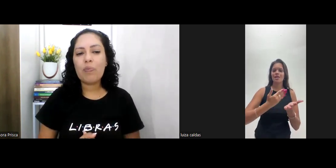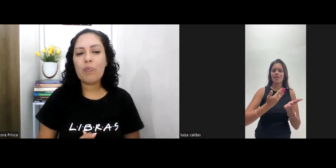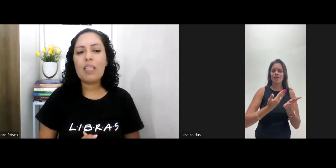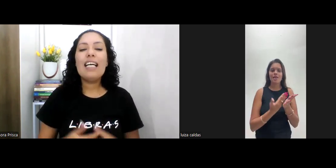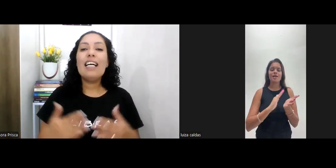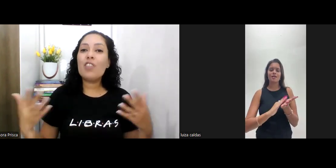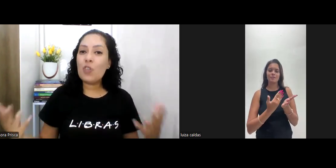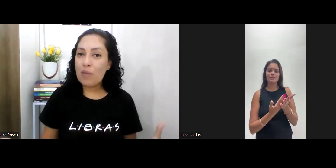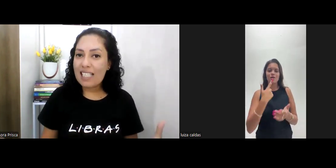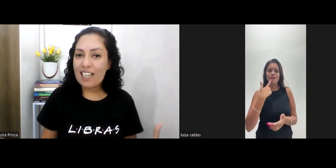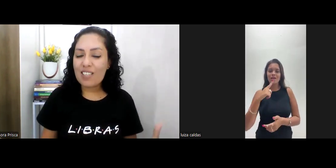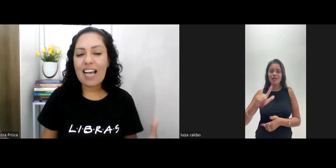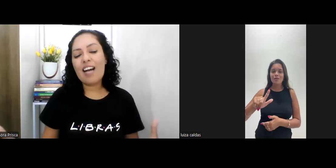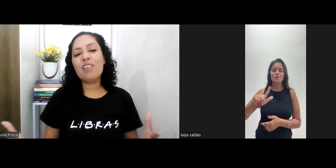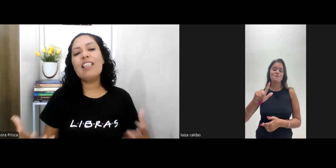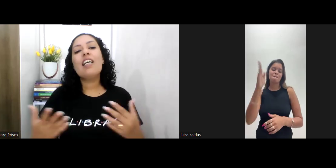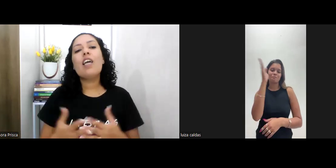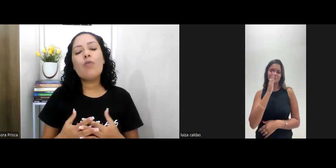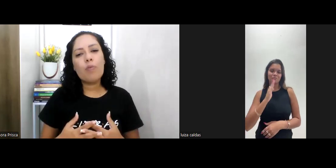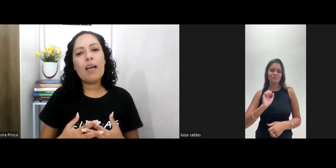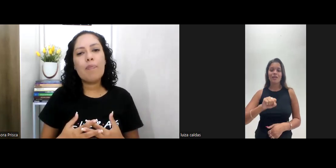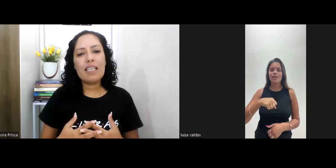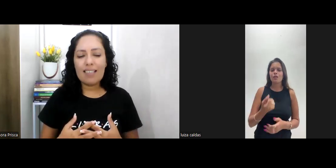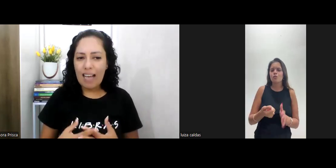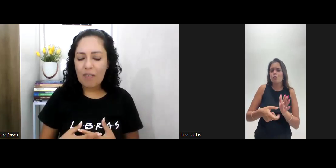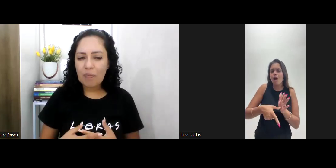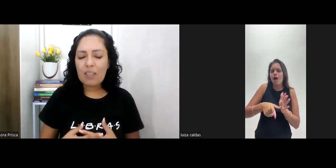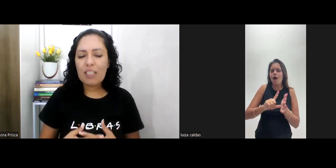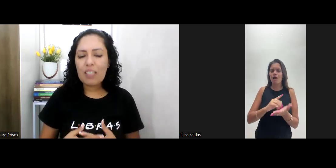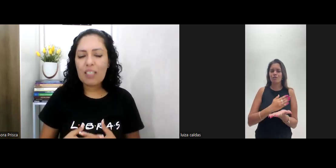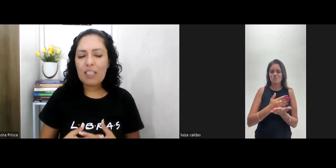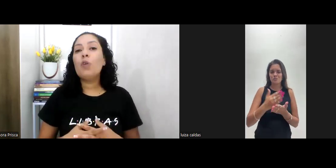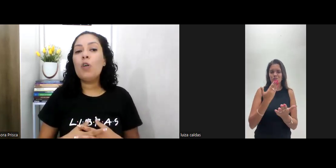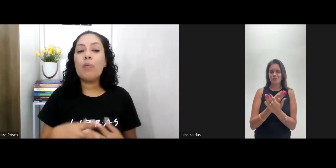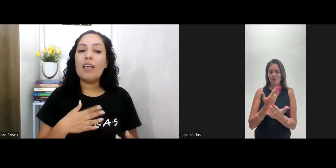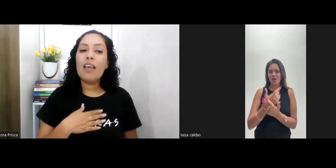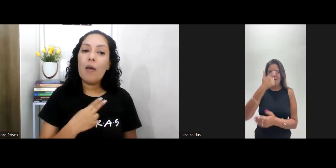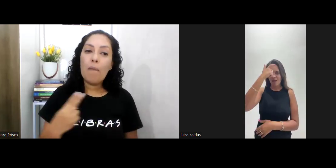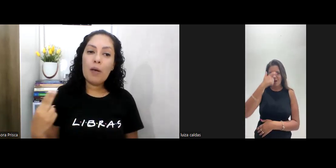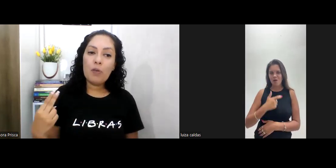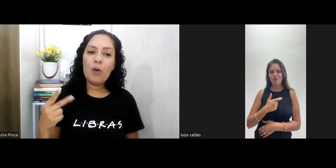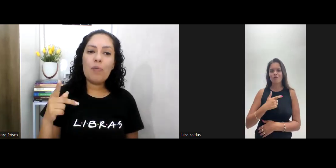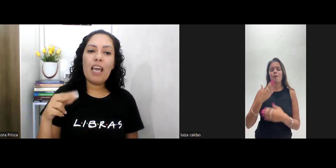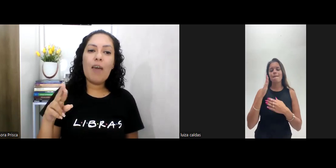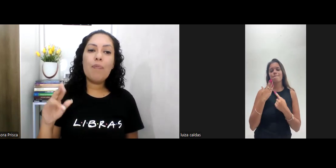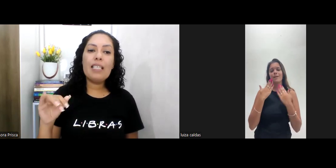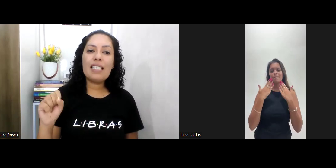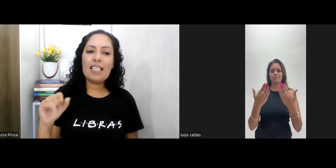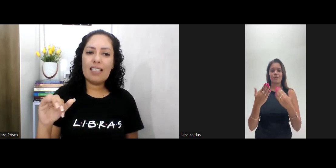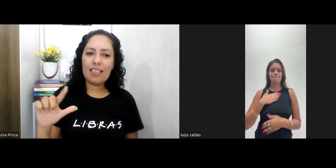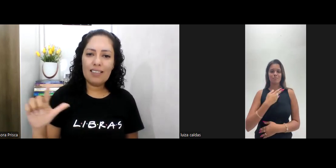sinais. Antes de começar a nossa aula, eu vou me apresentar. Meu nome, meu nome